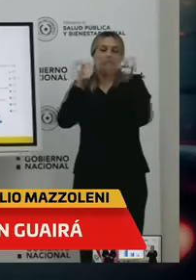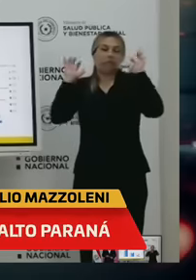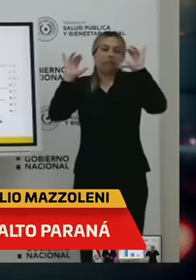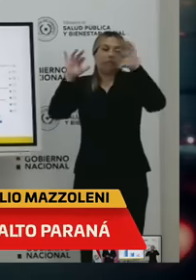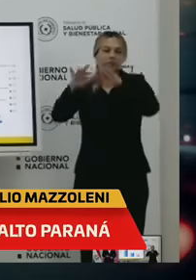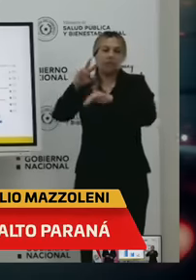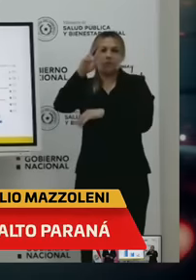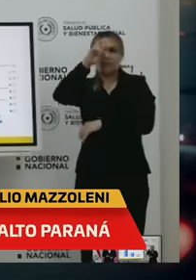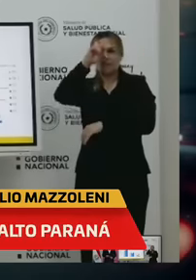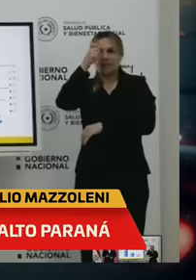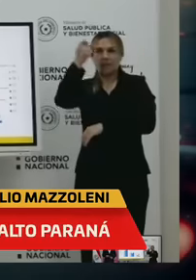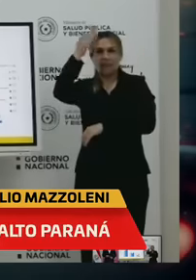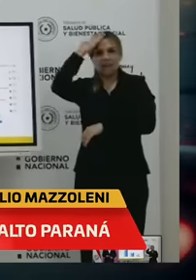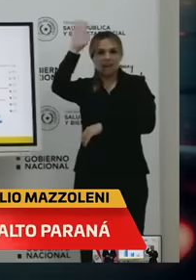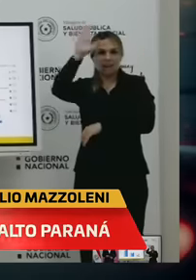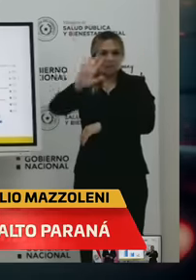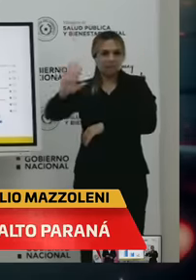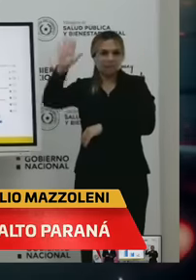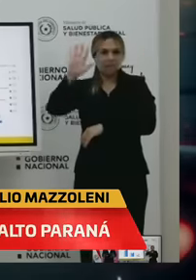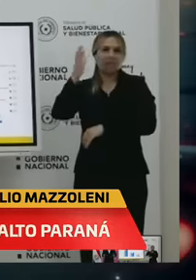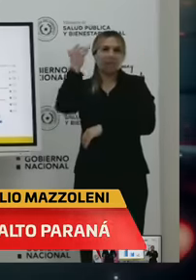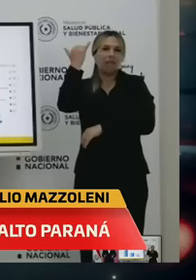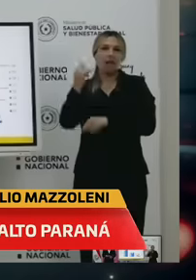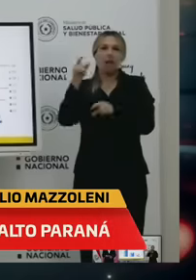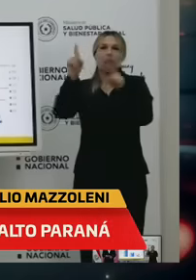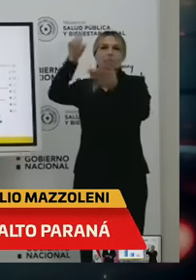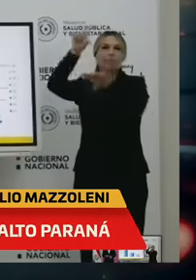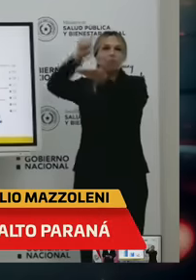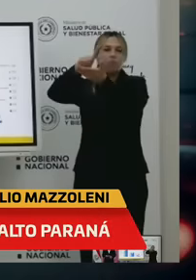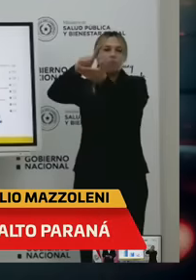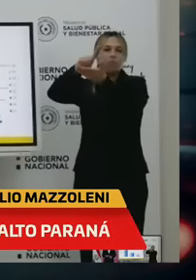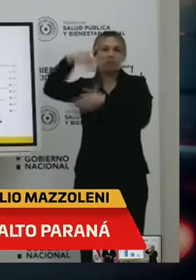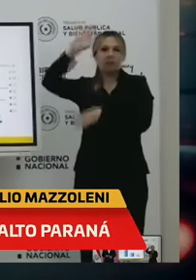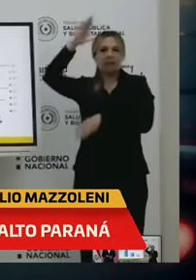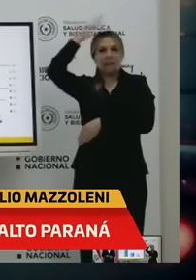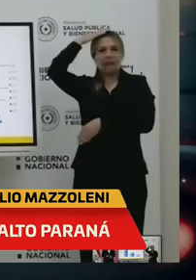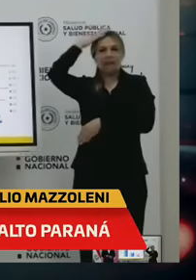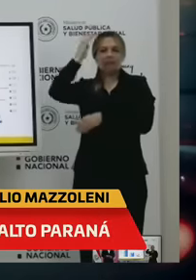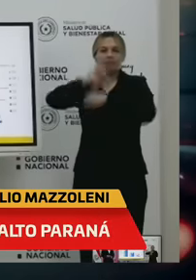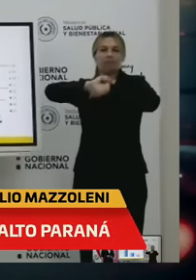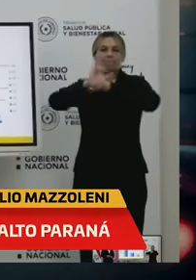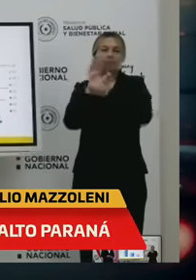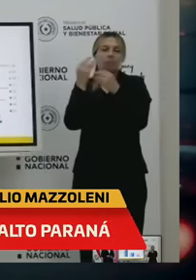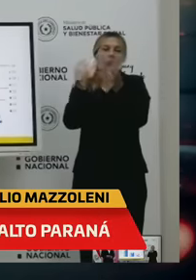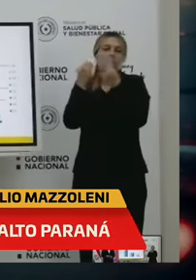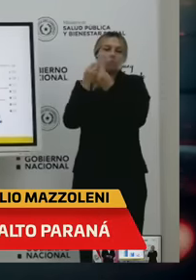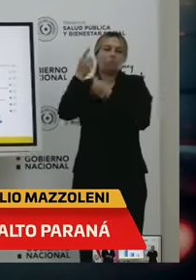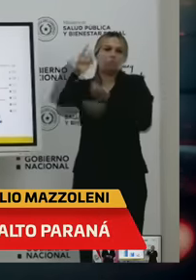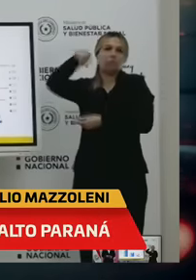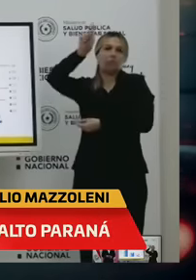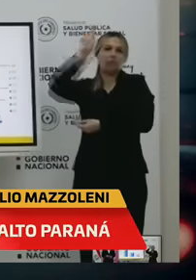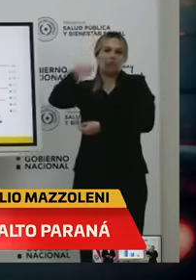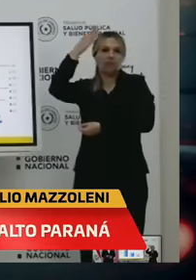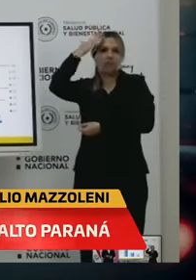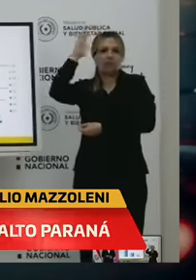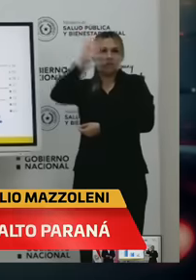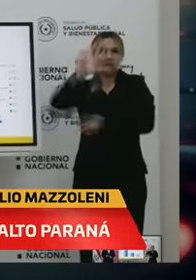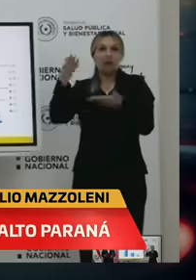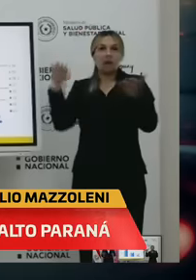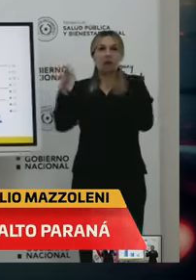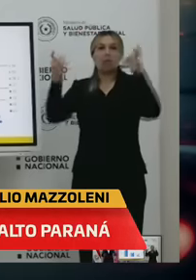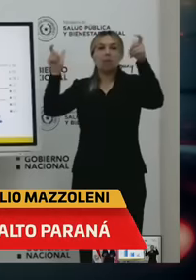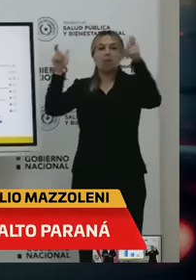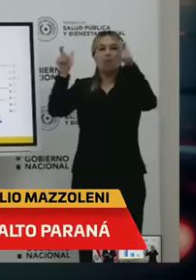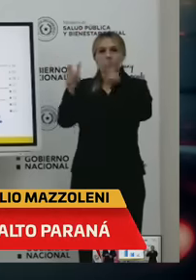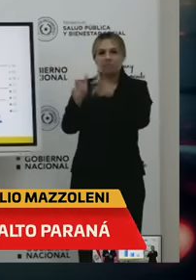departamento de Alto Paraná, que por mucho tiempo permaneció como epicentro de la epidemia en Paraguay y que hoy está ya con números bastante